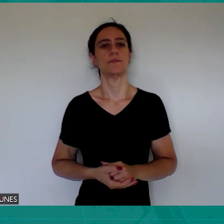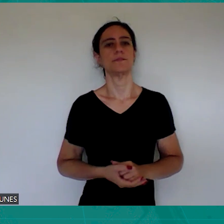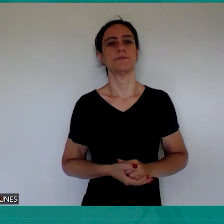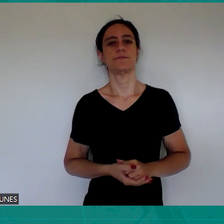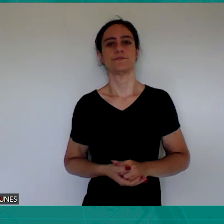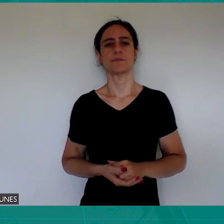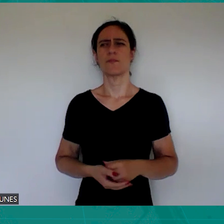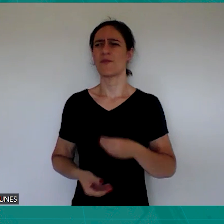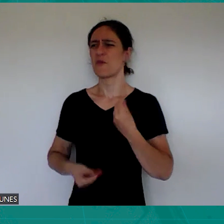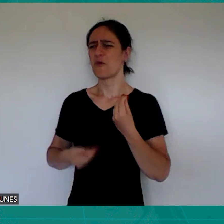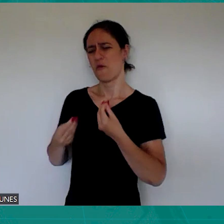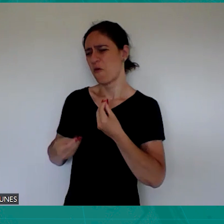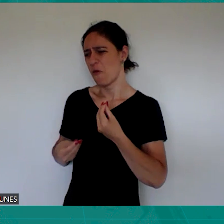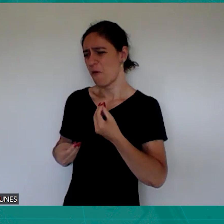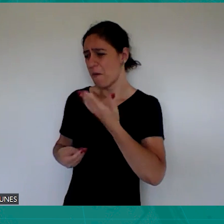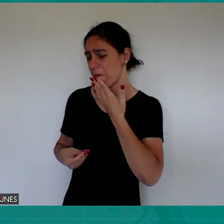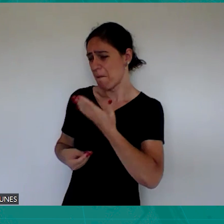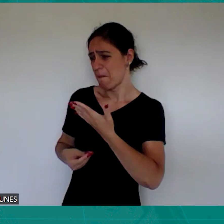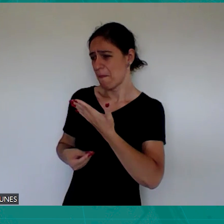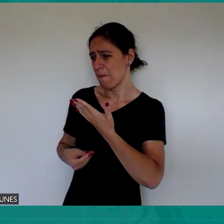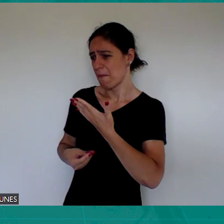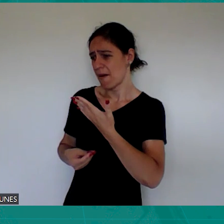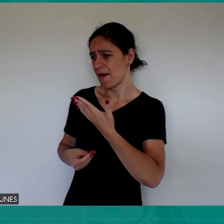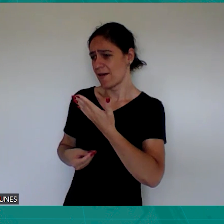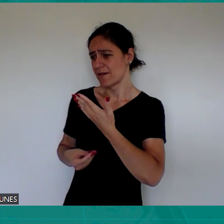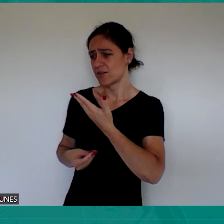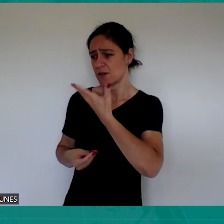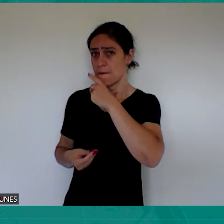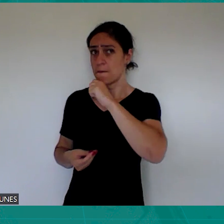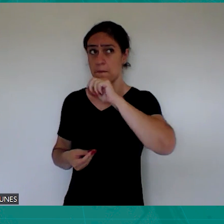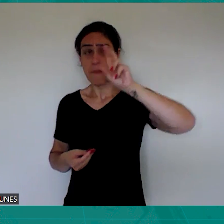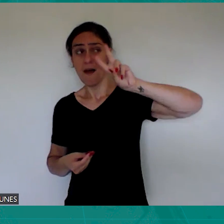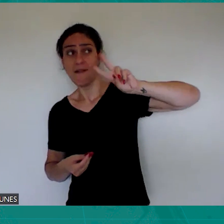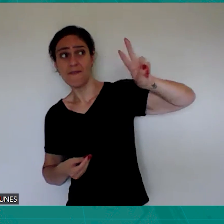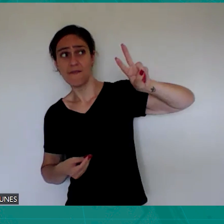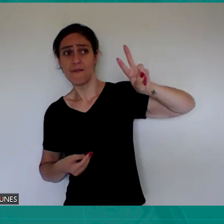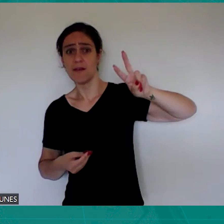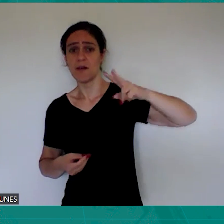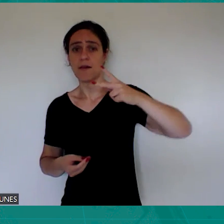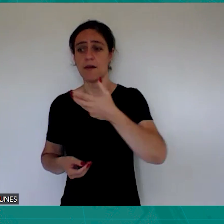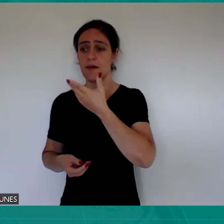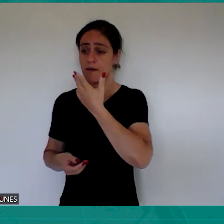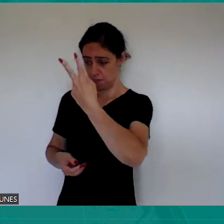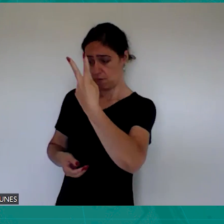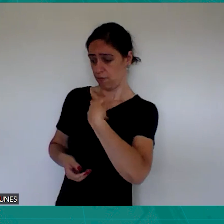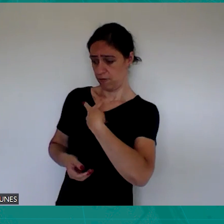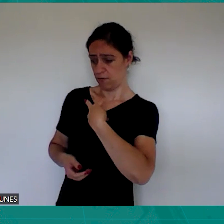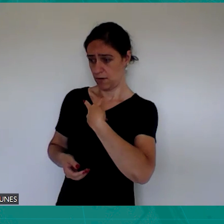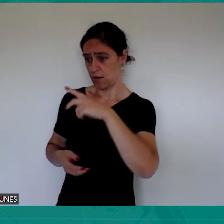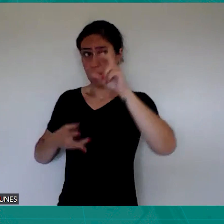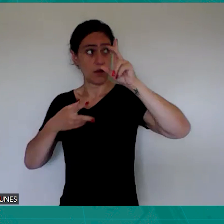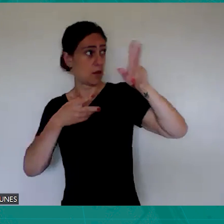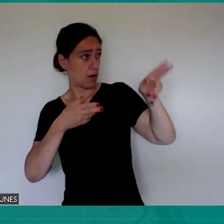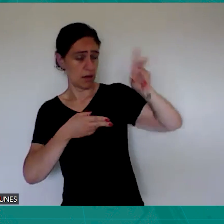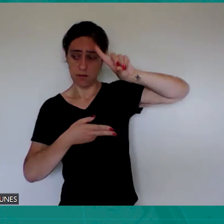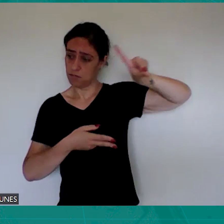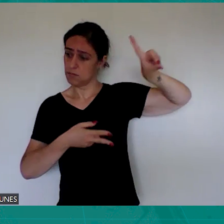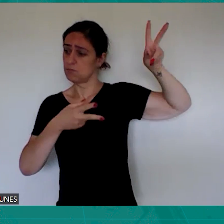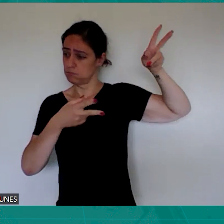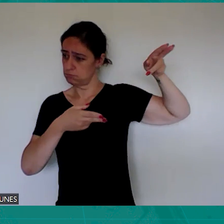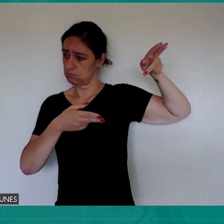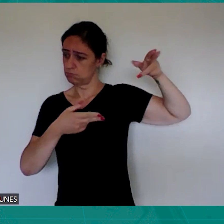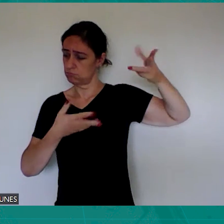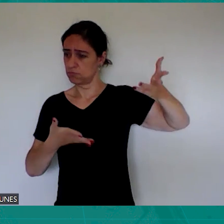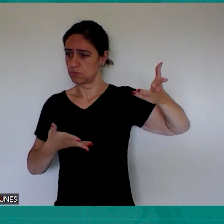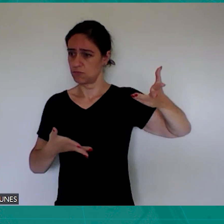Pai? Porque quem me vê a mim, vê o Pai, né? Ninguém jamais vai ver a Deus, ninguém jamais viu a